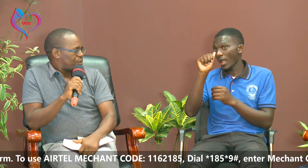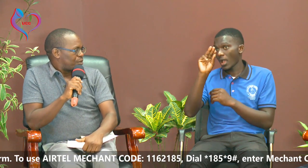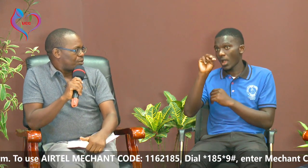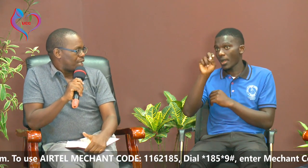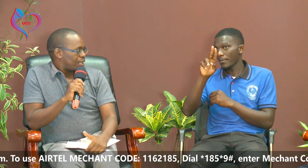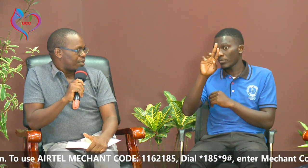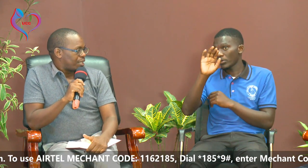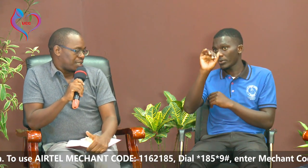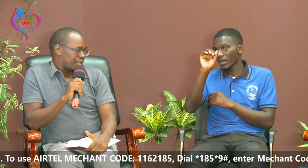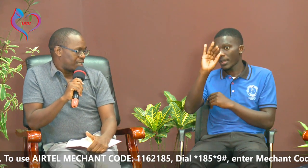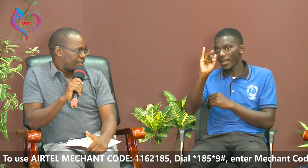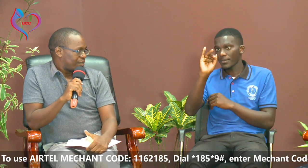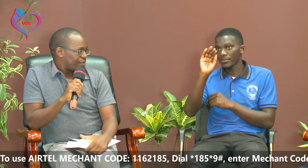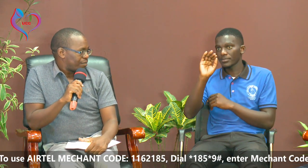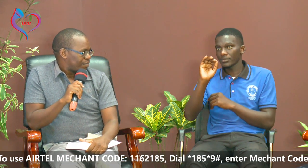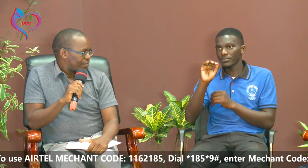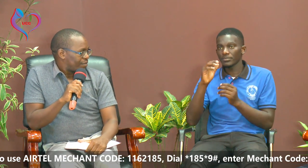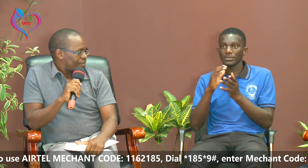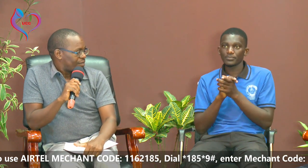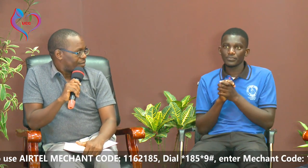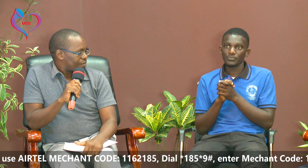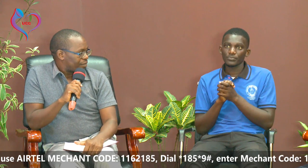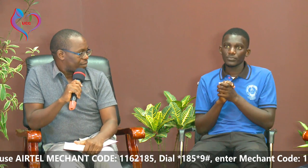So that is it. Tuyanze gemsumba.